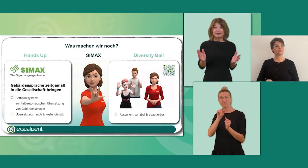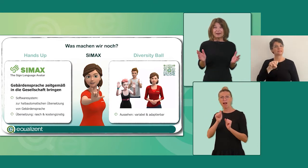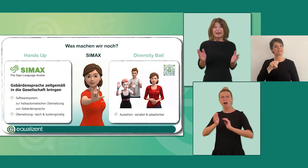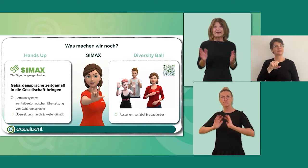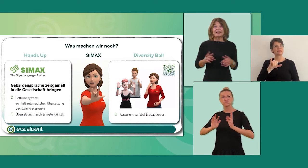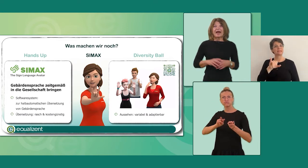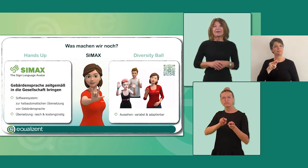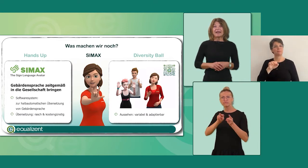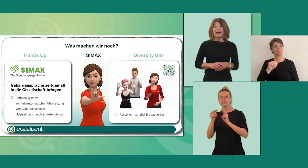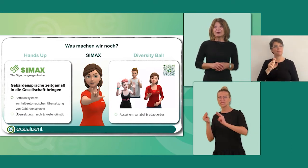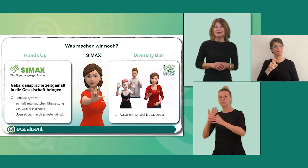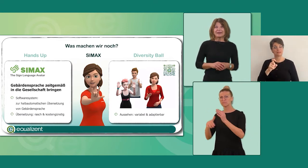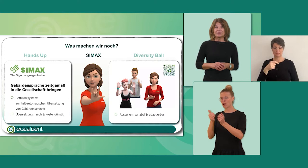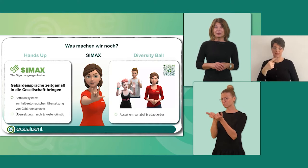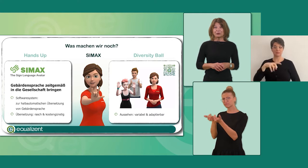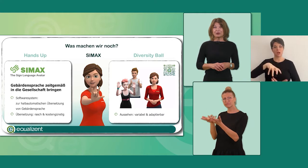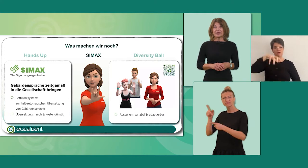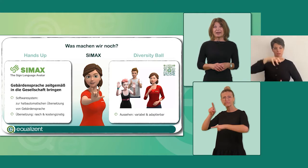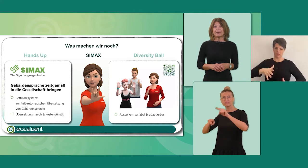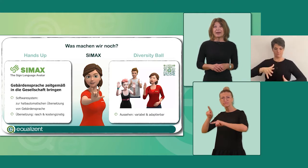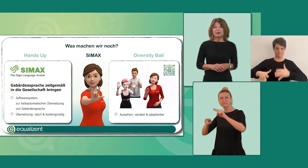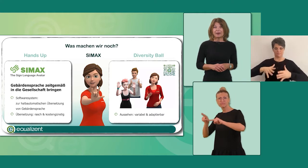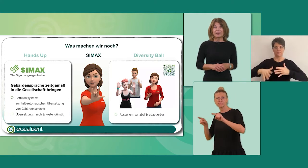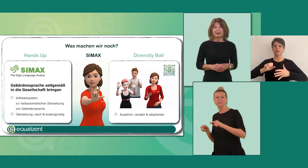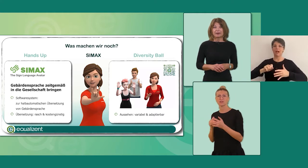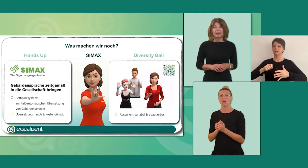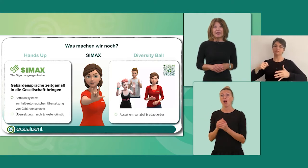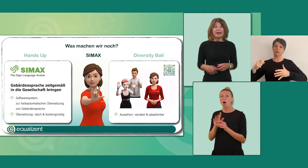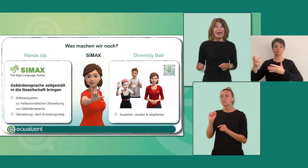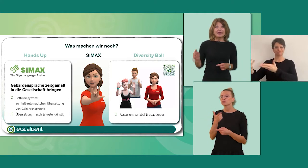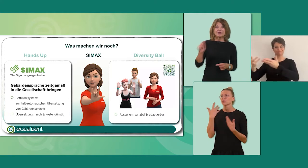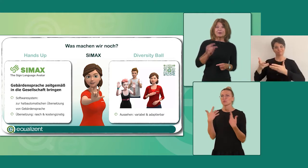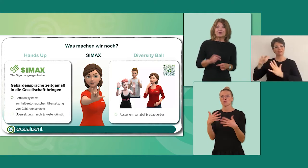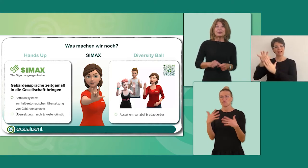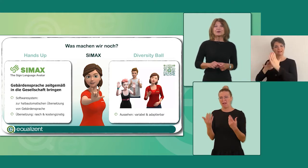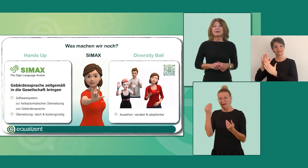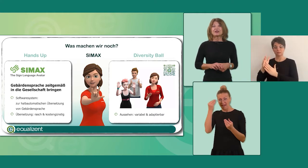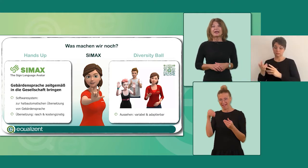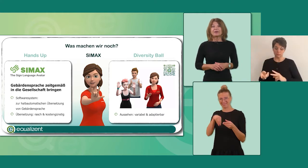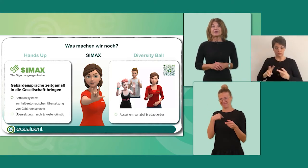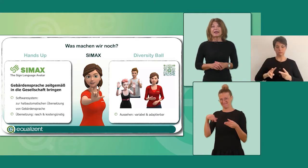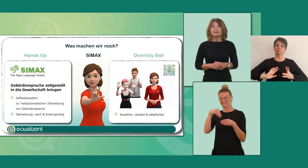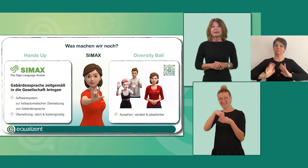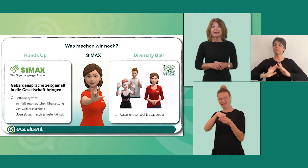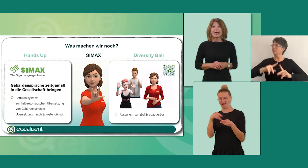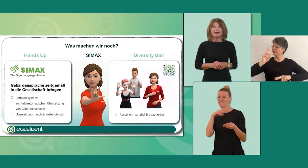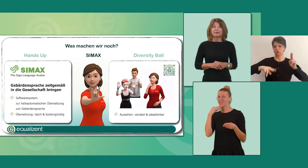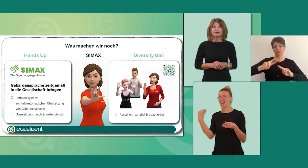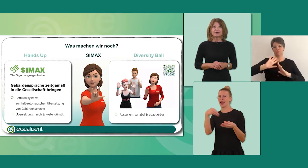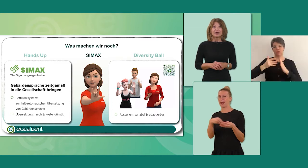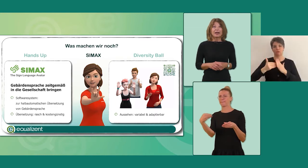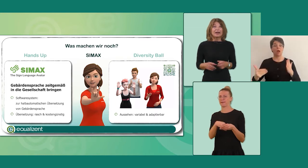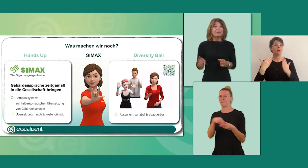Cymex ist ein Avatar zur Übersetzung in unterschiedliche Gebärdensprachen. Er eignet sich besonders zum Erstellen von